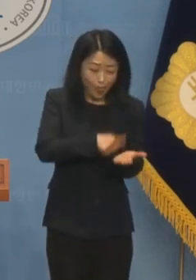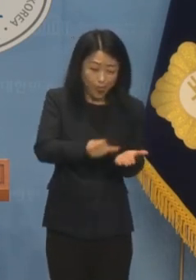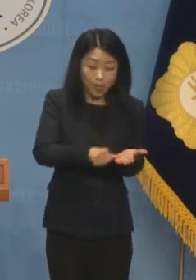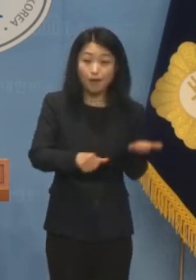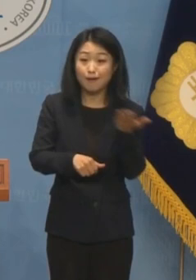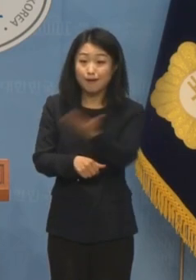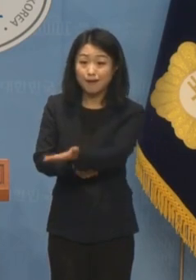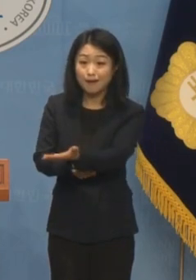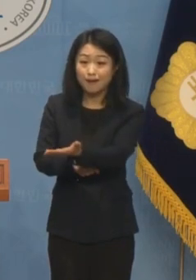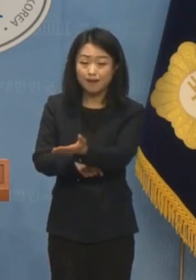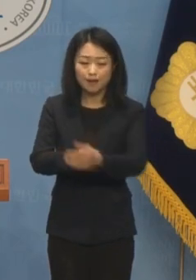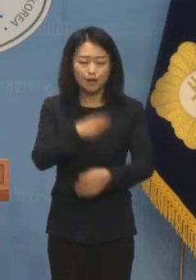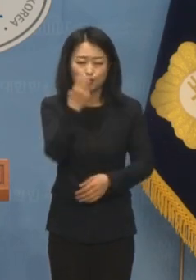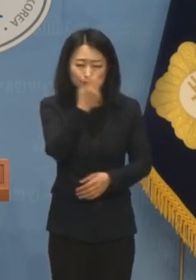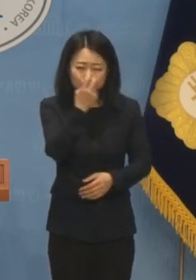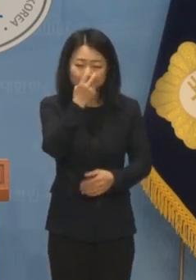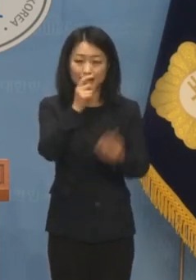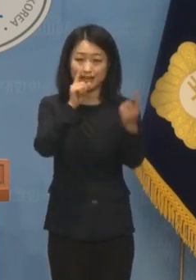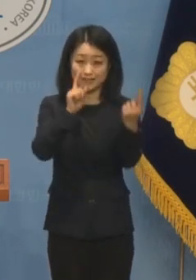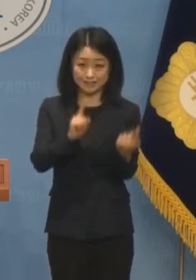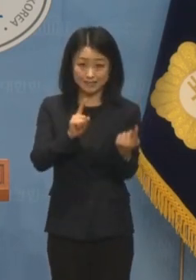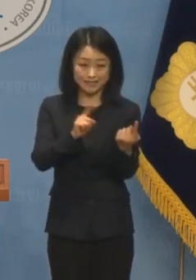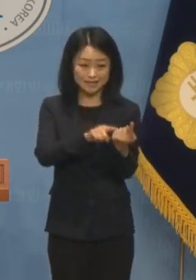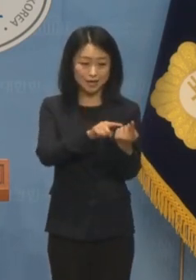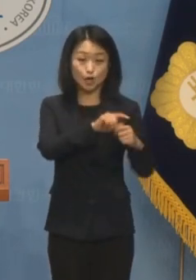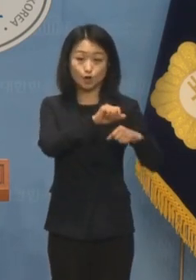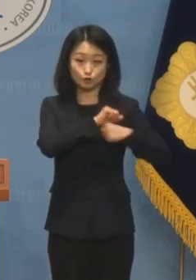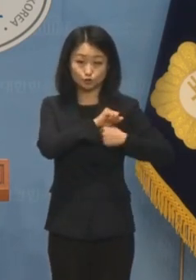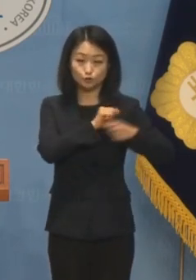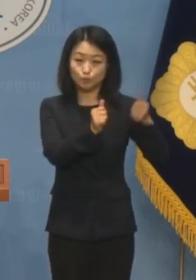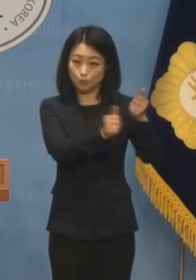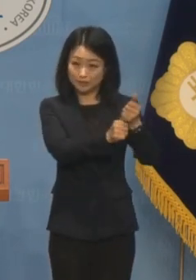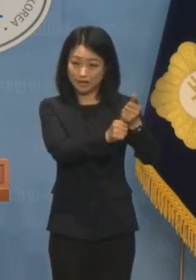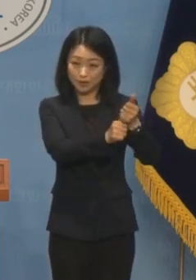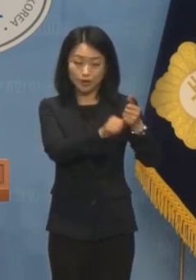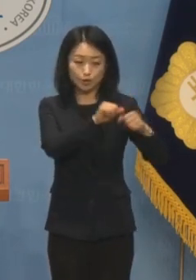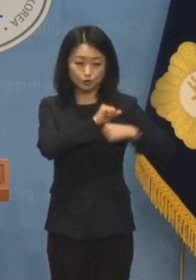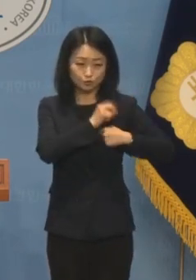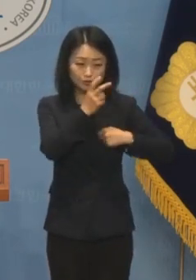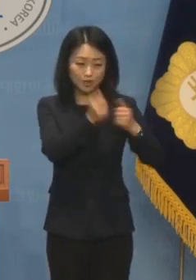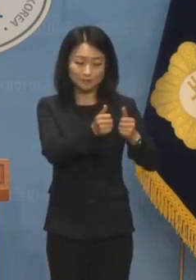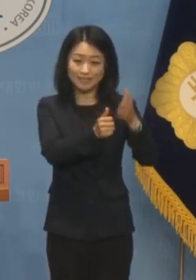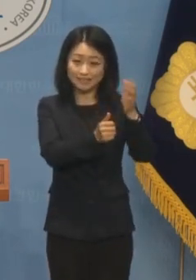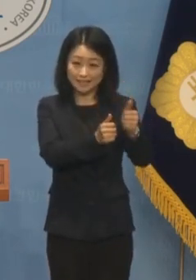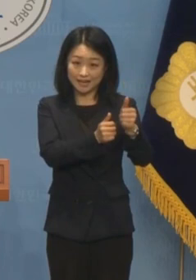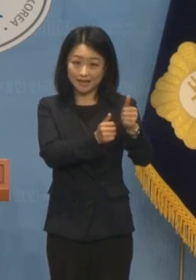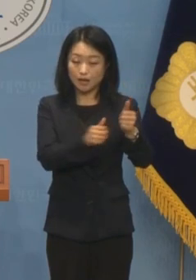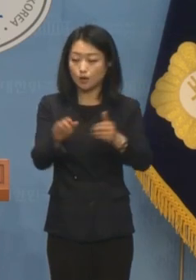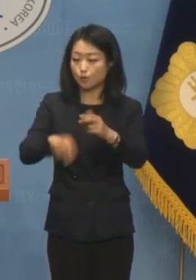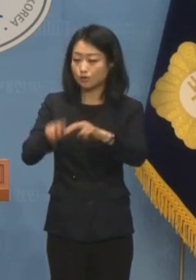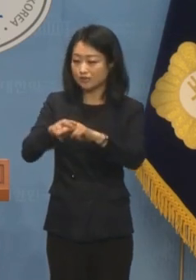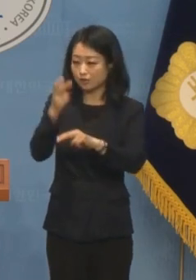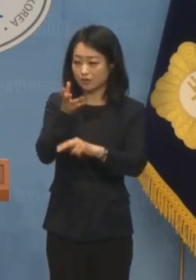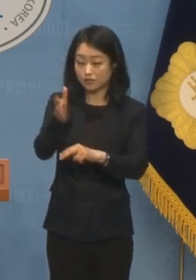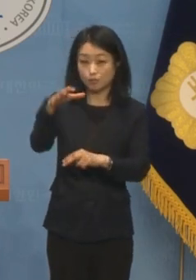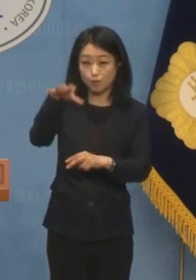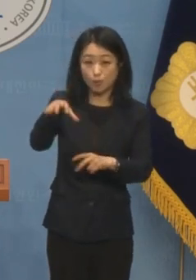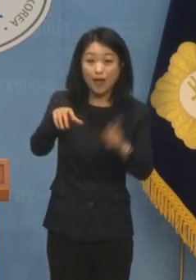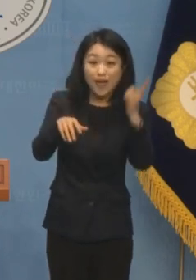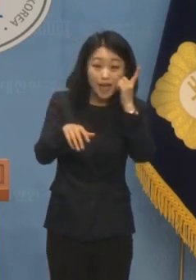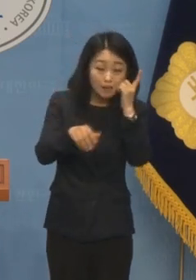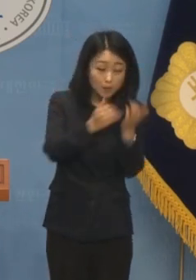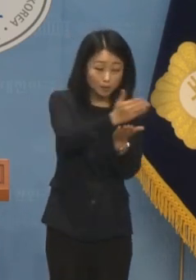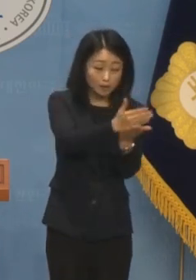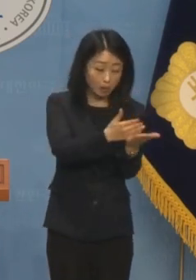외압 의혹 당사자들인 전 국방부 군사보좌관과 군 검찰단장이 공수처에 깡통폰을 제출한